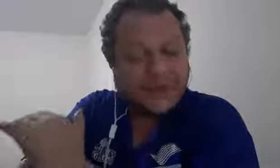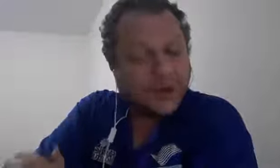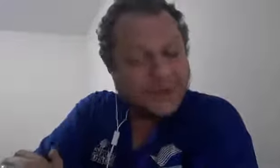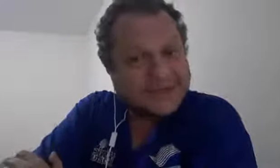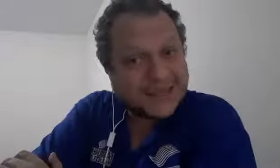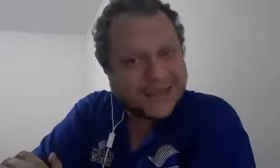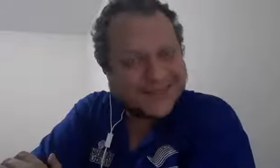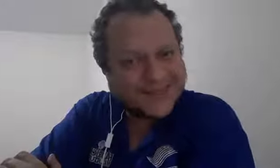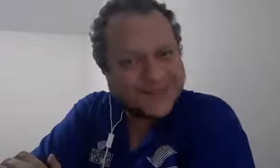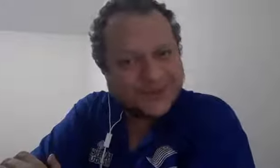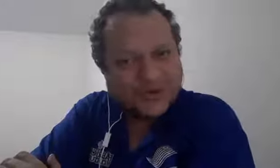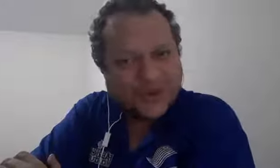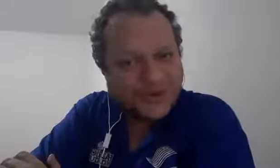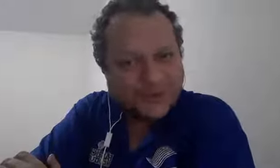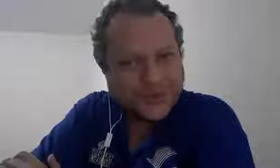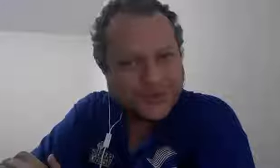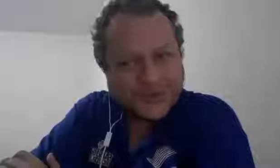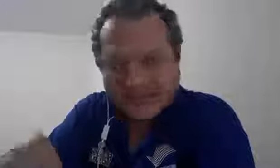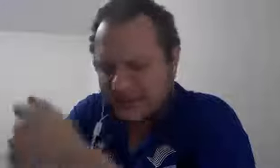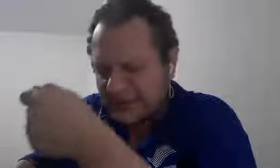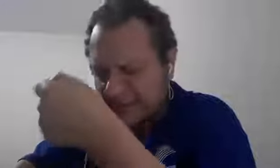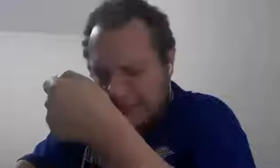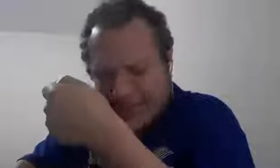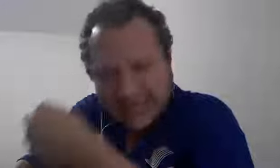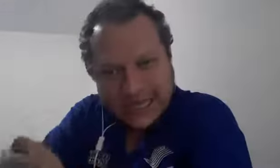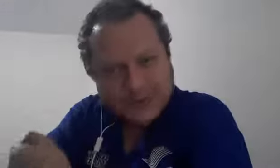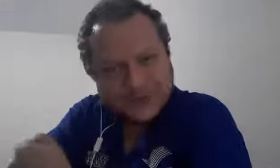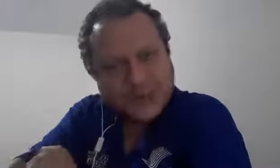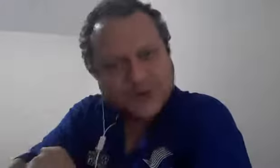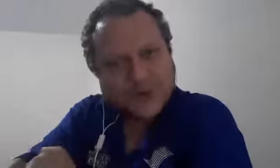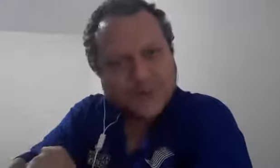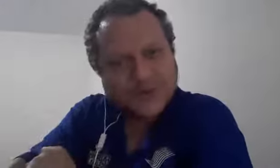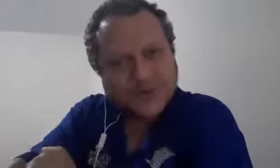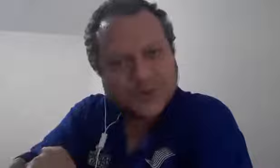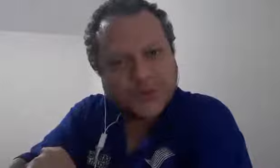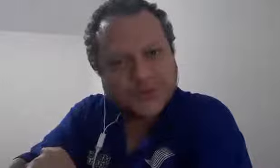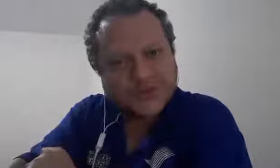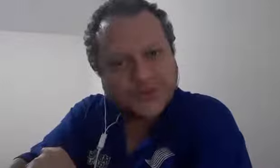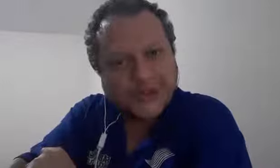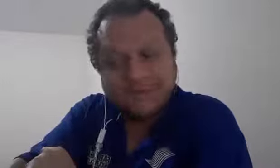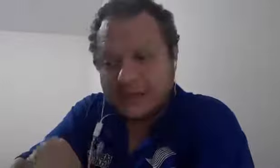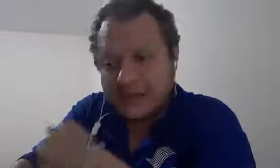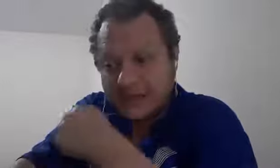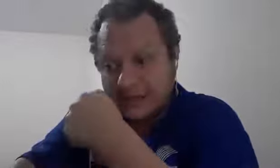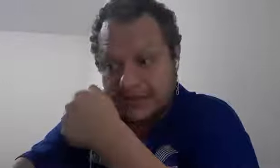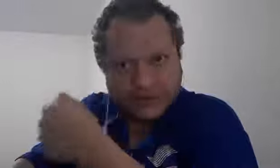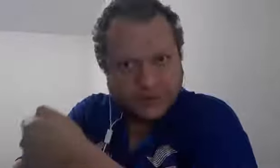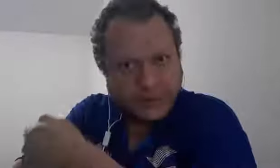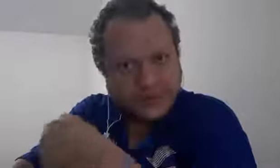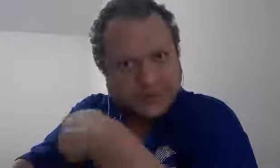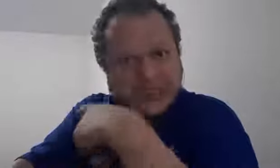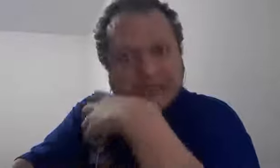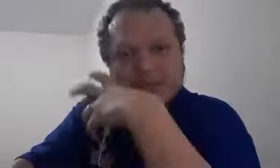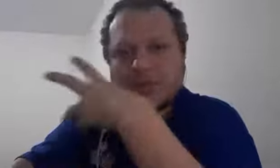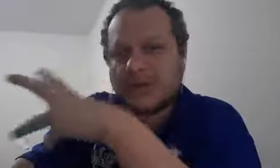queria começar agradecendo todo mundo que esteve empenhado desde o começo do curso, né? A duras penas,